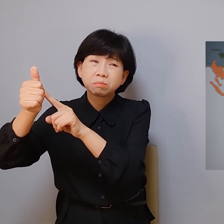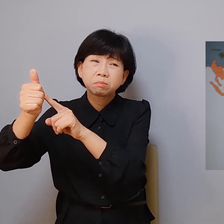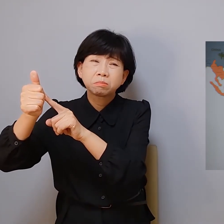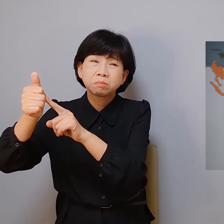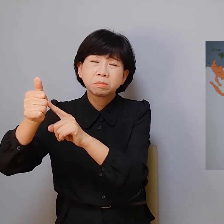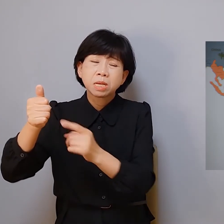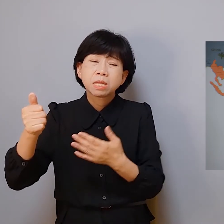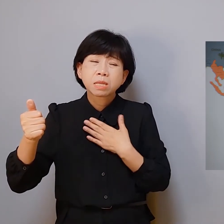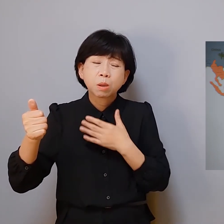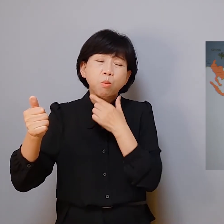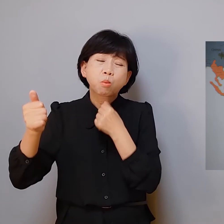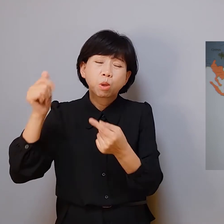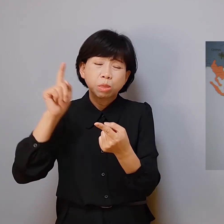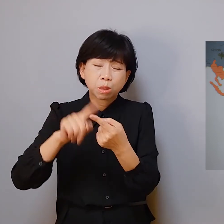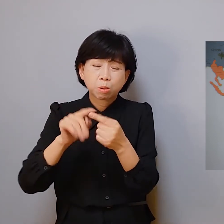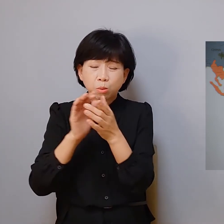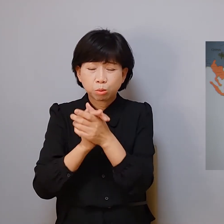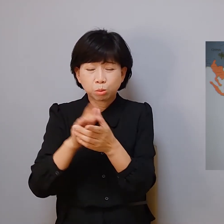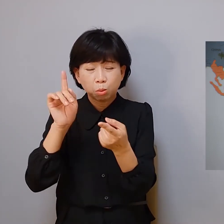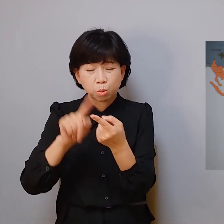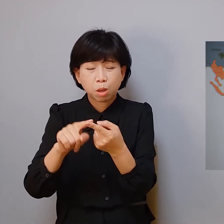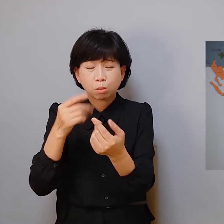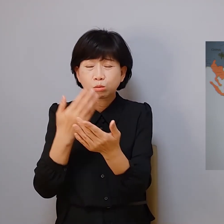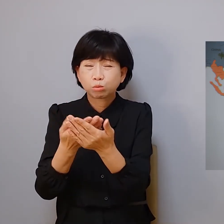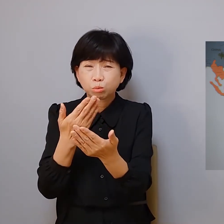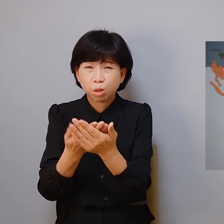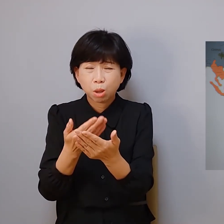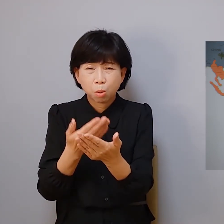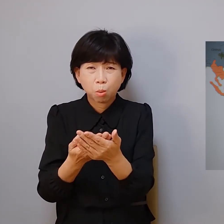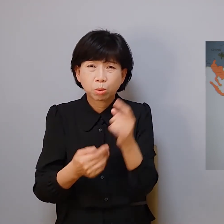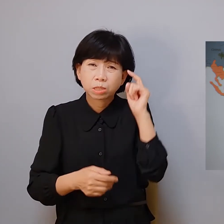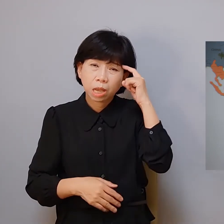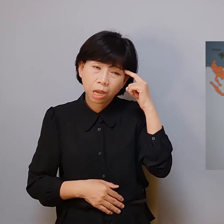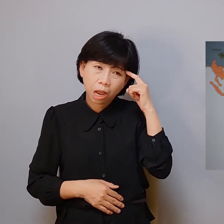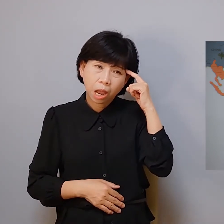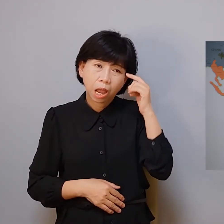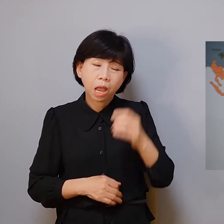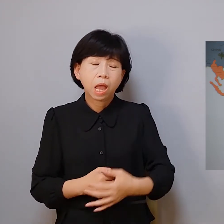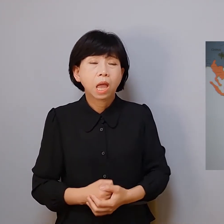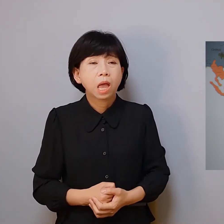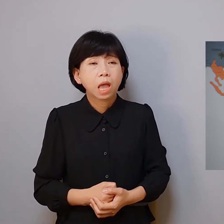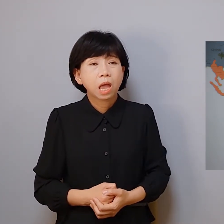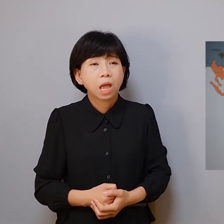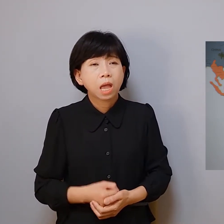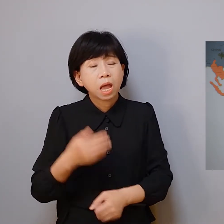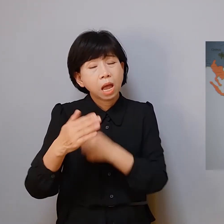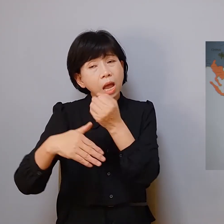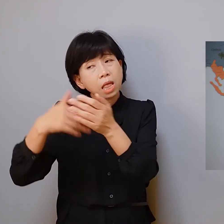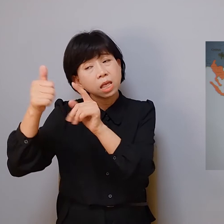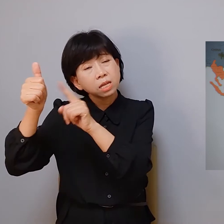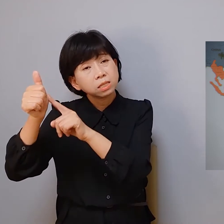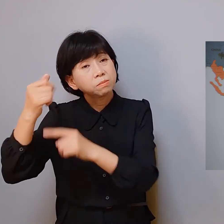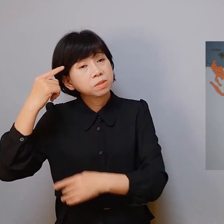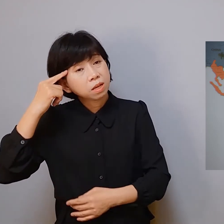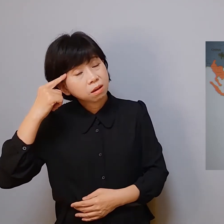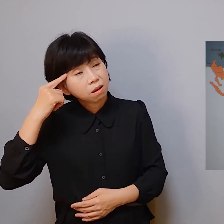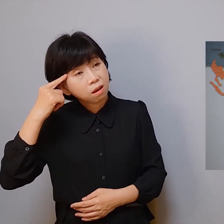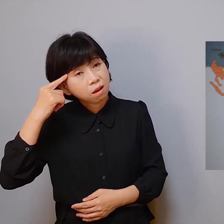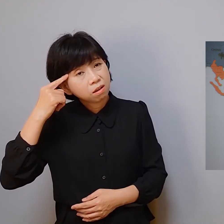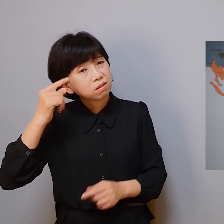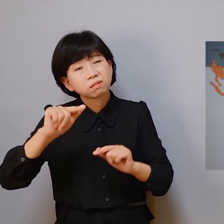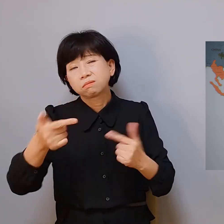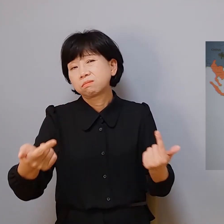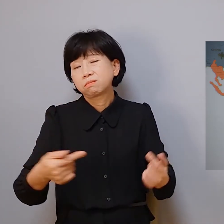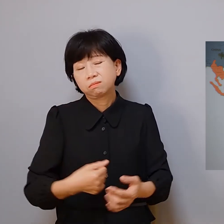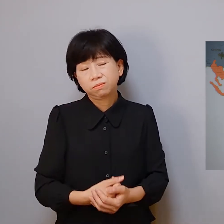된다라고 생각하기 때문에 그렇습니다. 우리가 생각하는 공의, 우리가 생각하는 정의, 이건